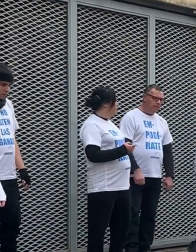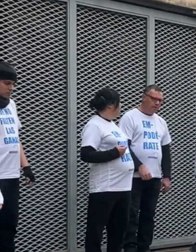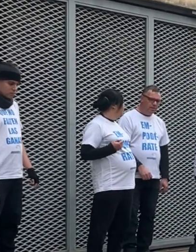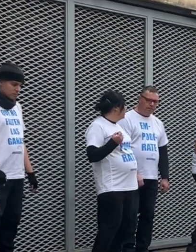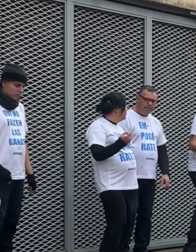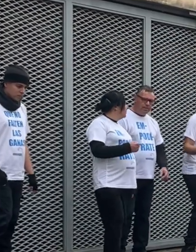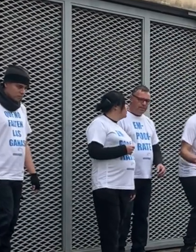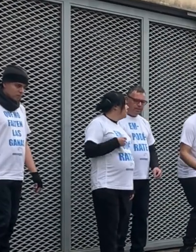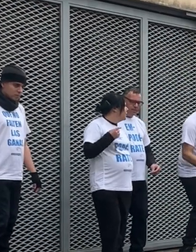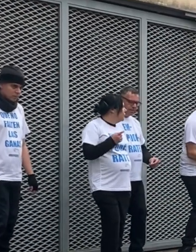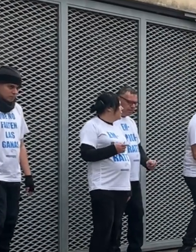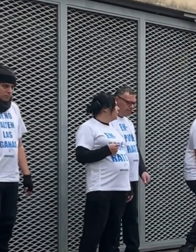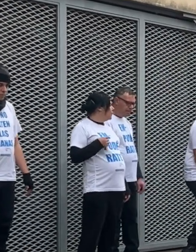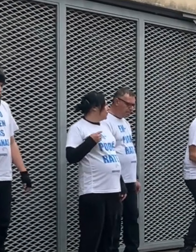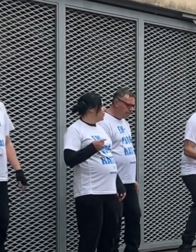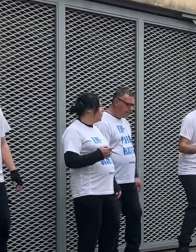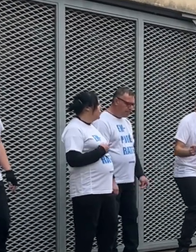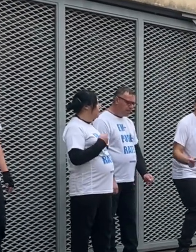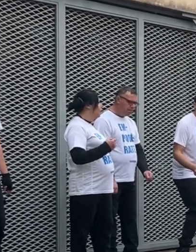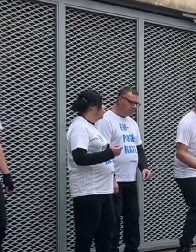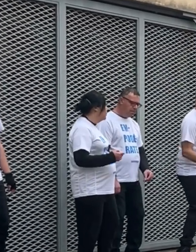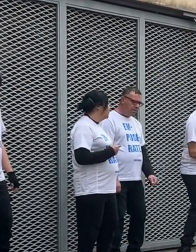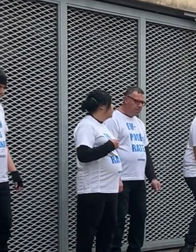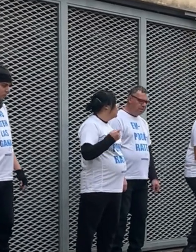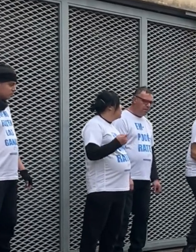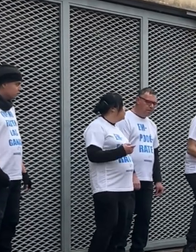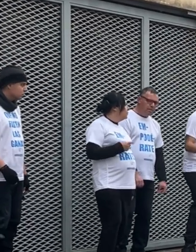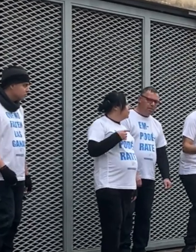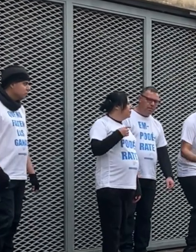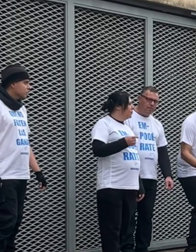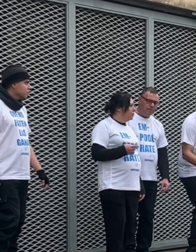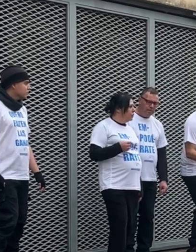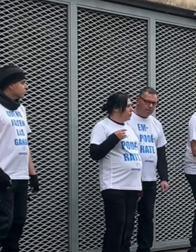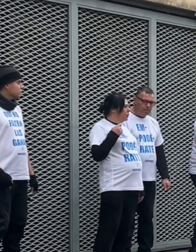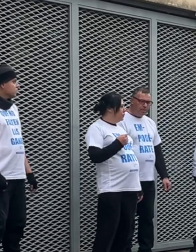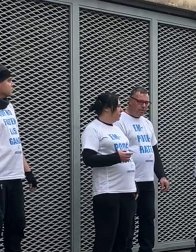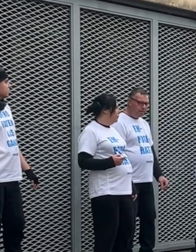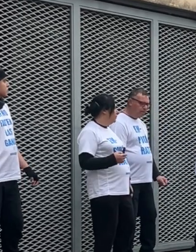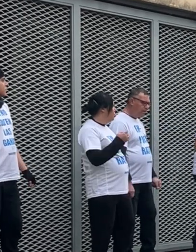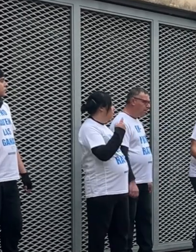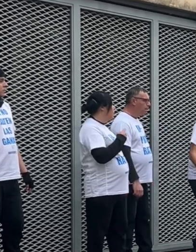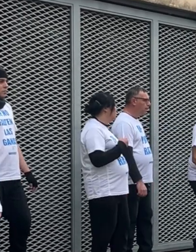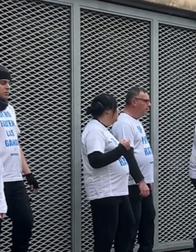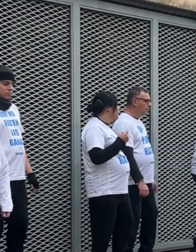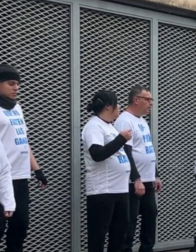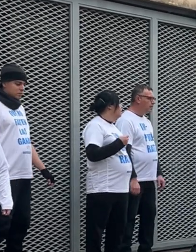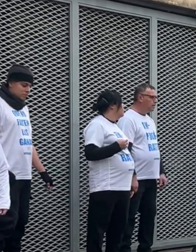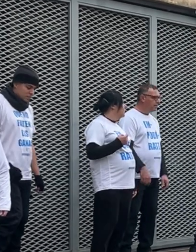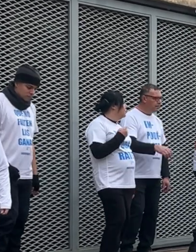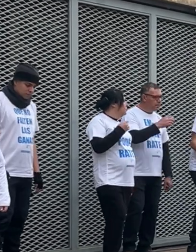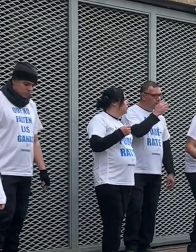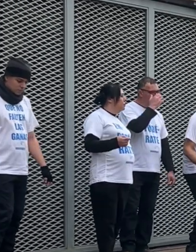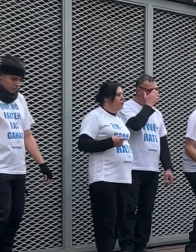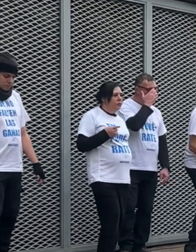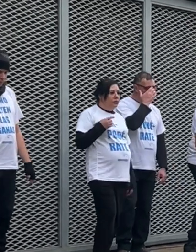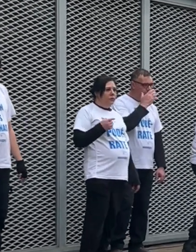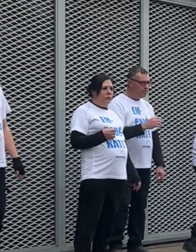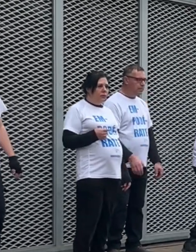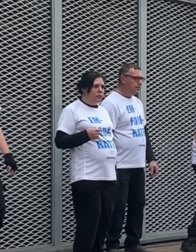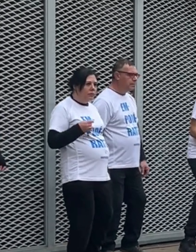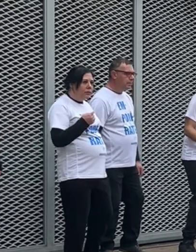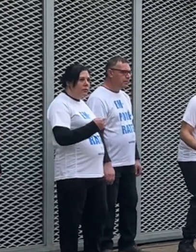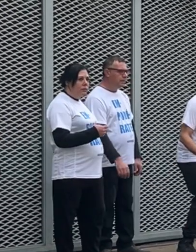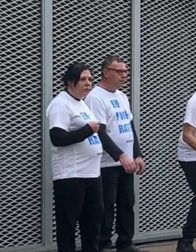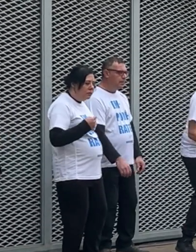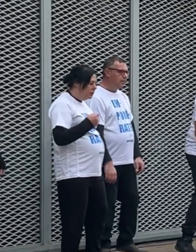que jamás llegarás a la cima, no entiendes nada, la ansiedad te mata, un nudo en el cuello no se